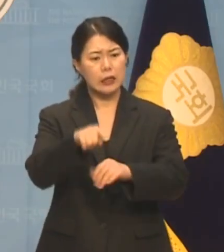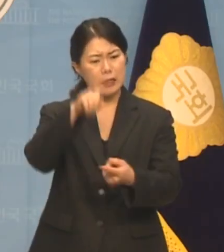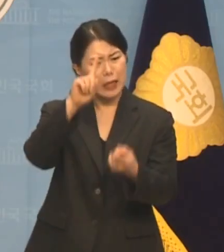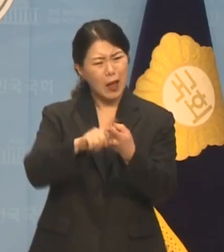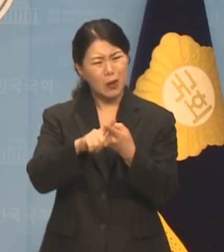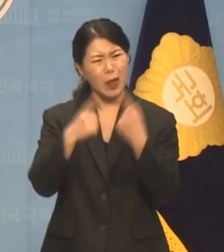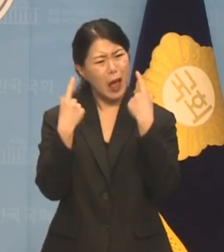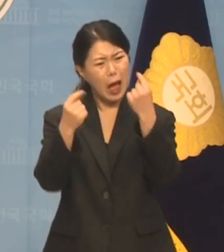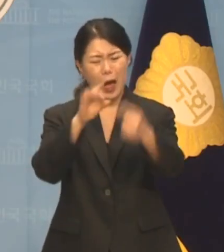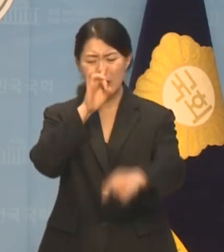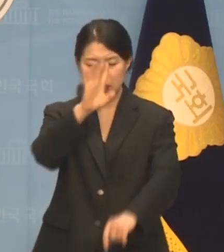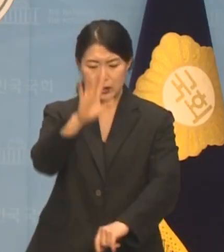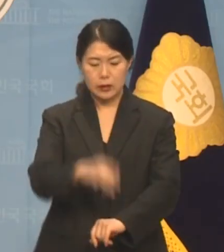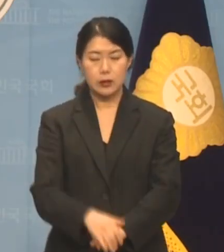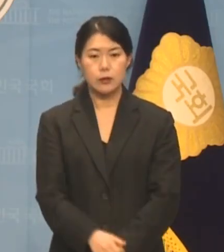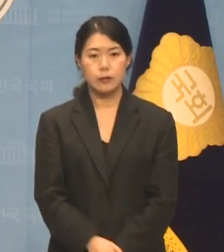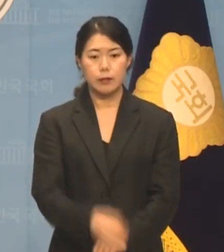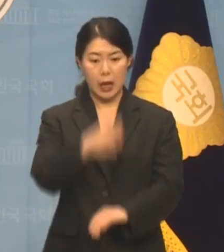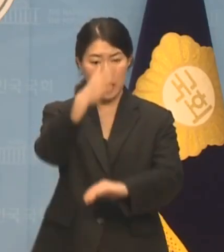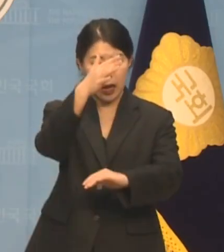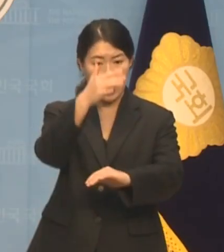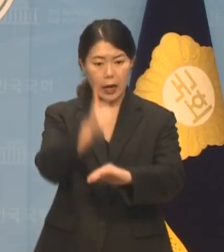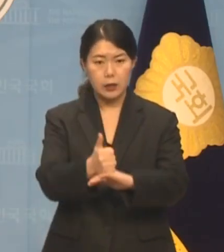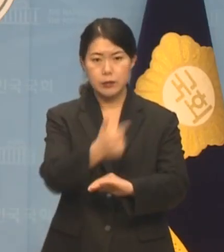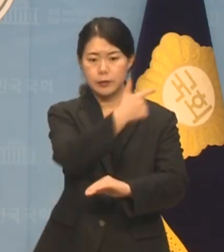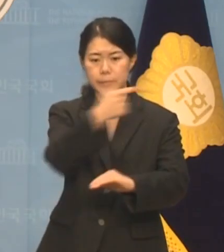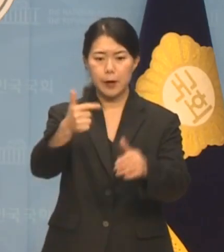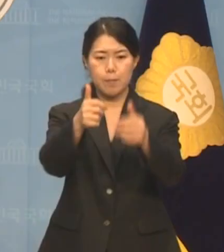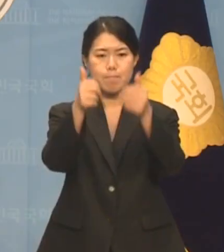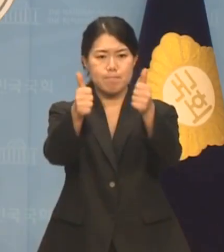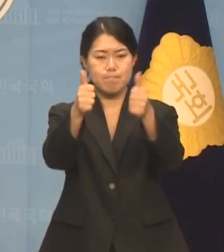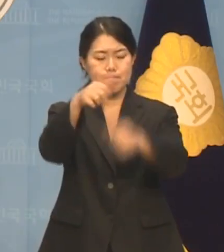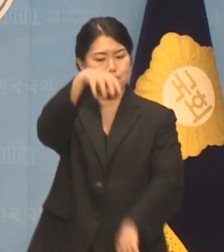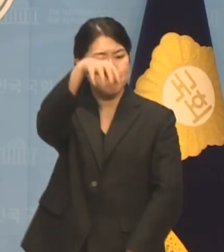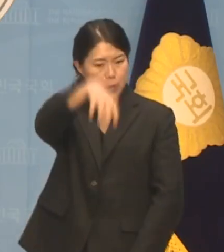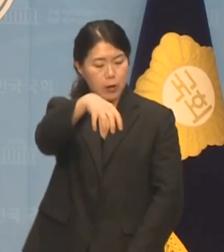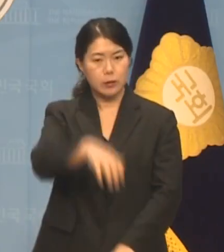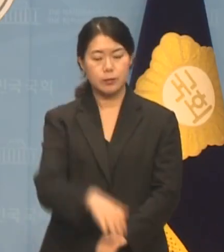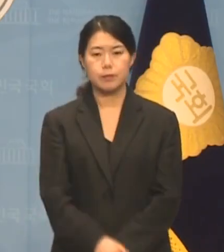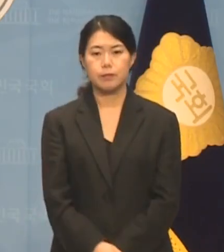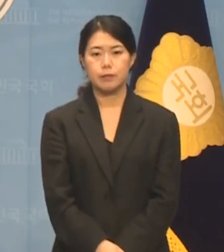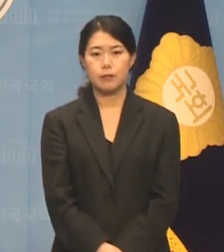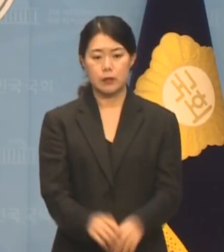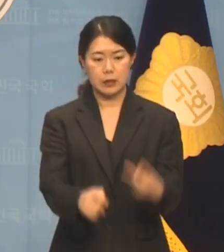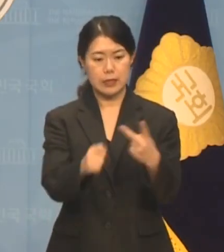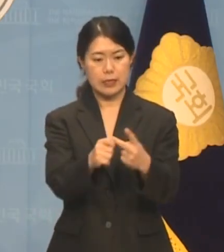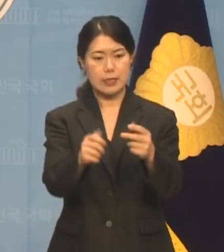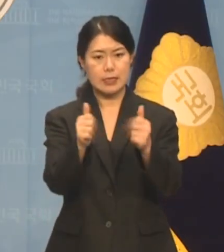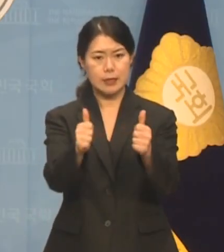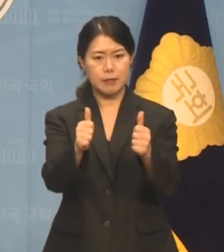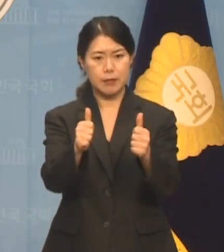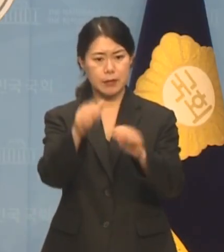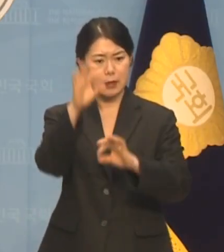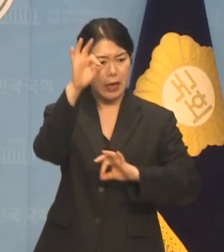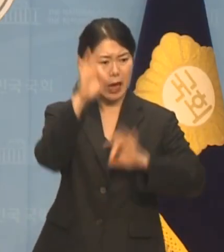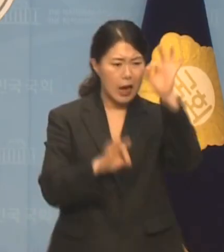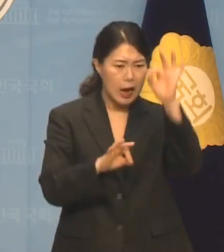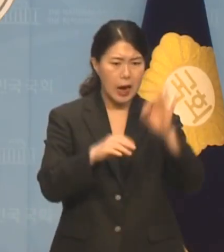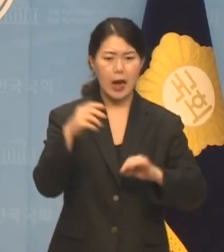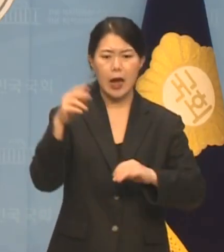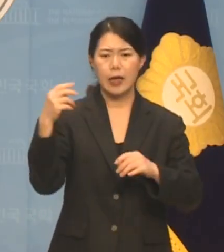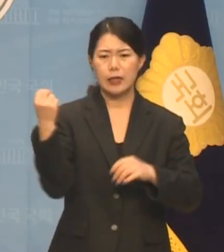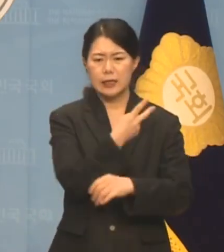됩니다. 최종 시민 대법원만이 이번 항소심의 법리적 오류를 시정할